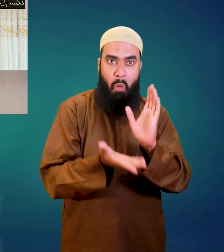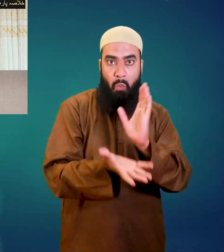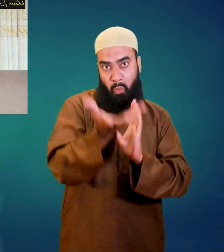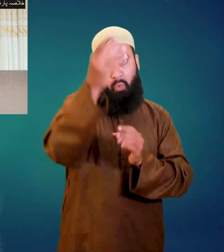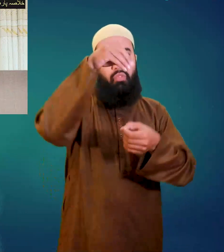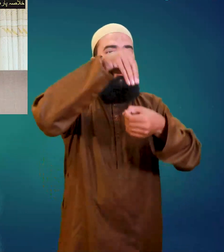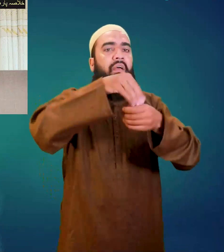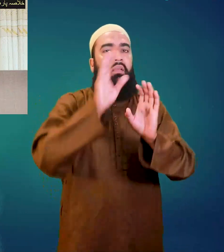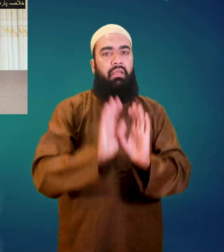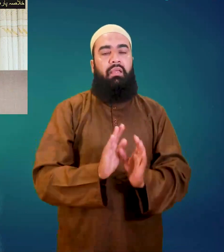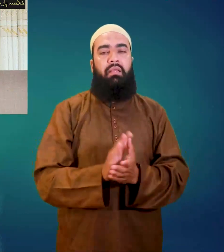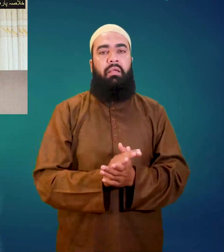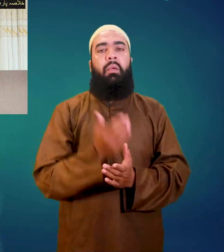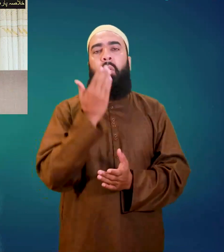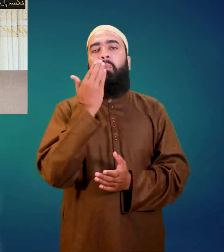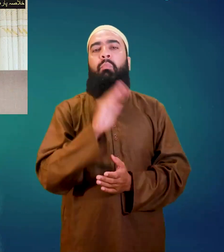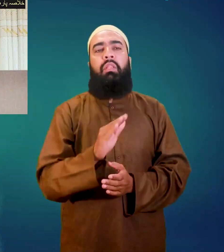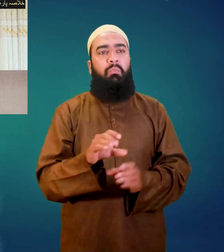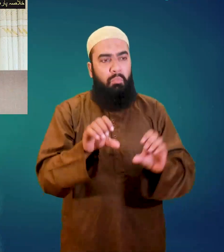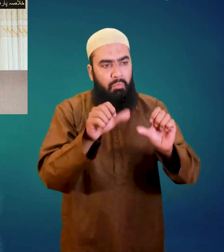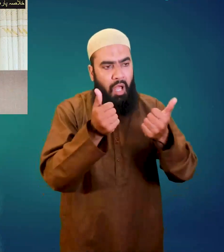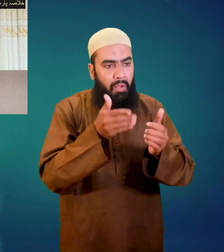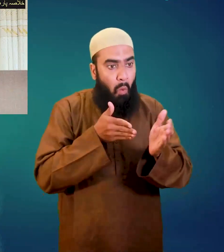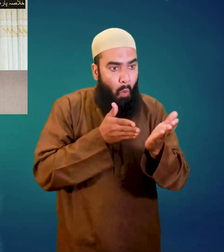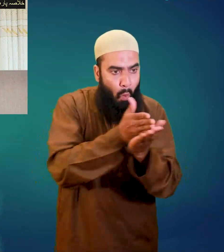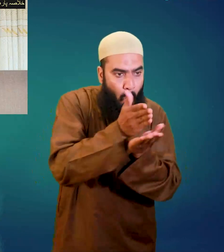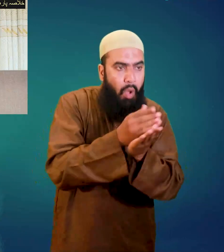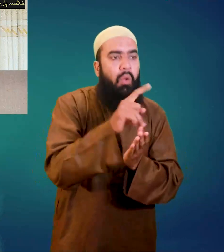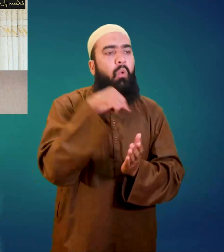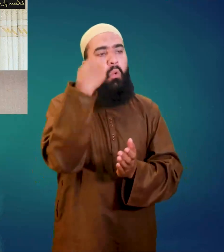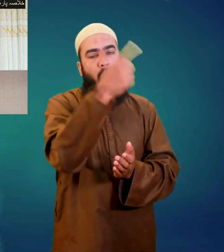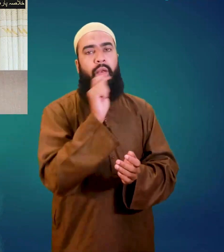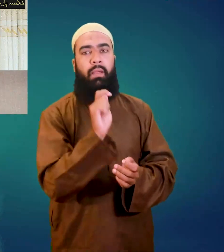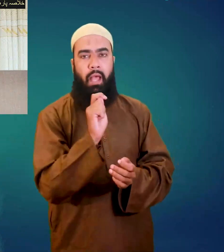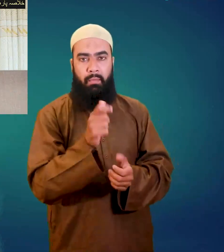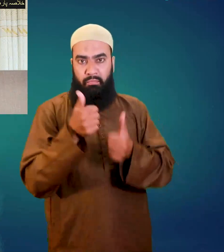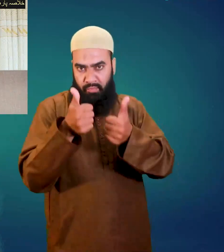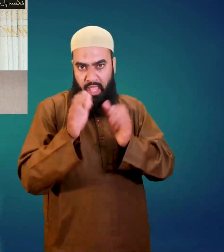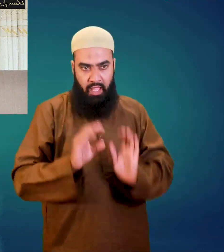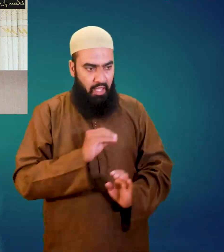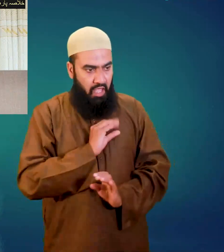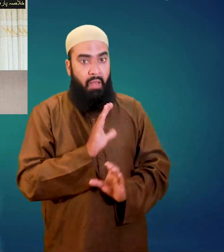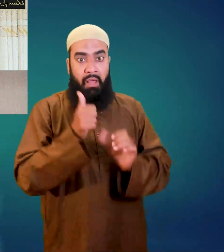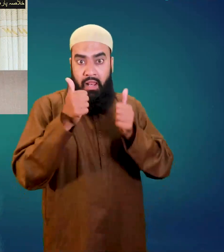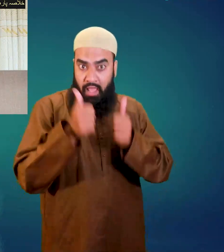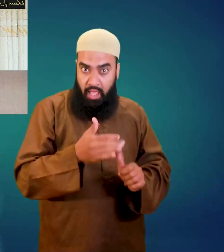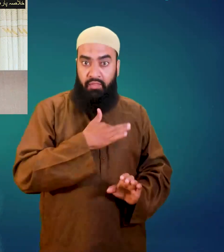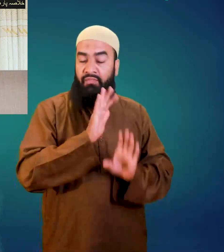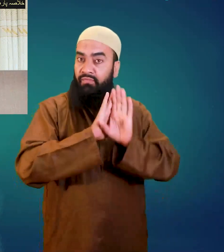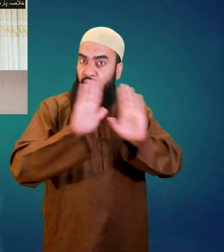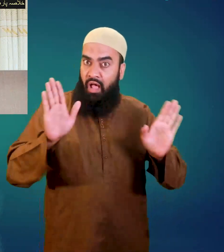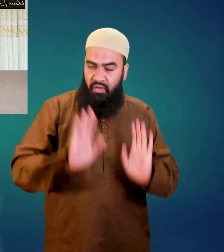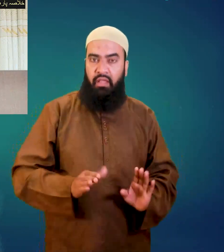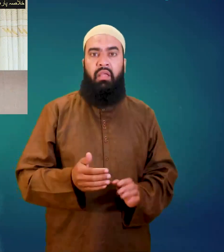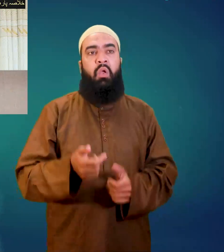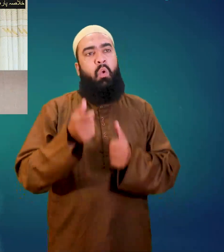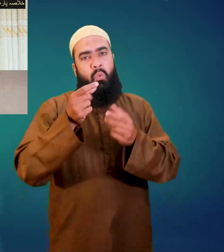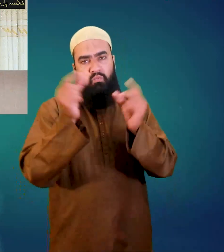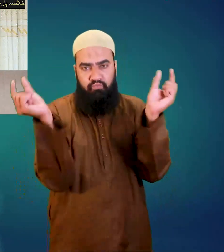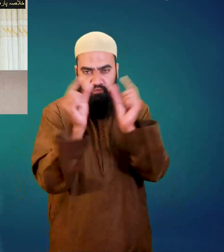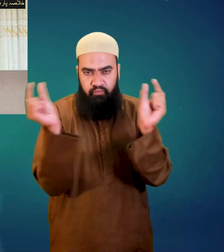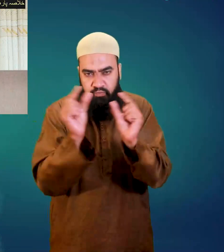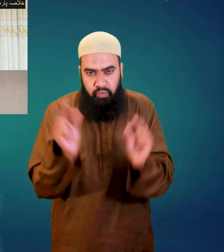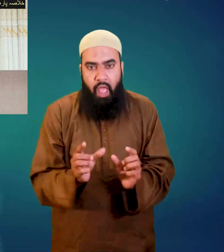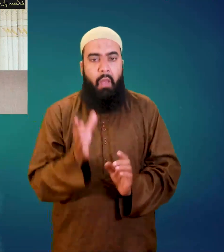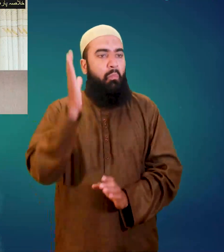سی چیزیں ہیں جو فلاح کی طرف لے جانے والی ہیں، کامیابی کی طرف لے جانے والی ہیں، اور اہل ایمان کی وہ صفات